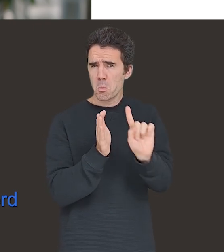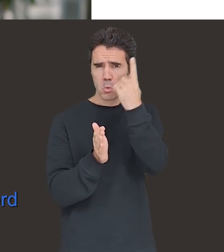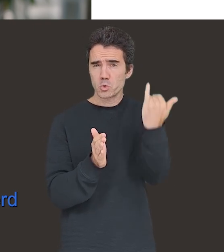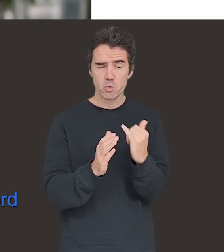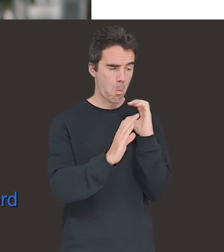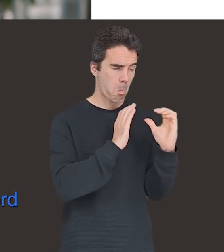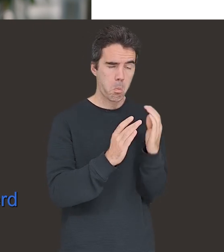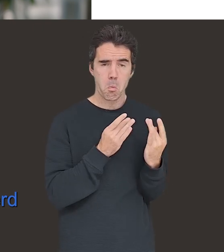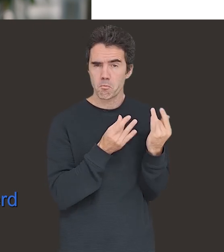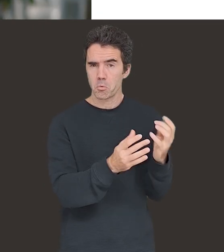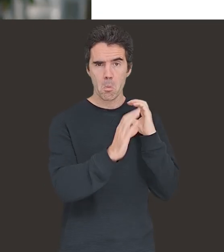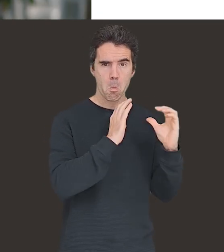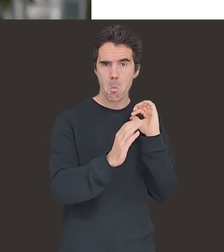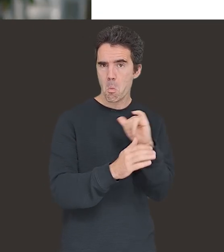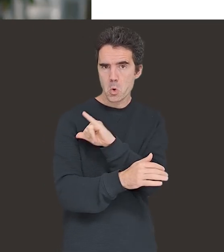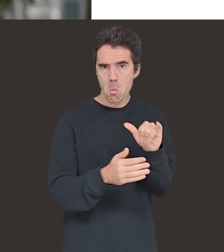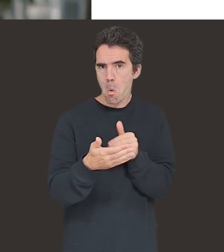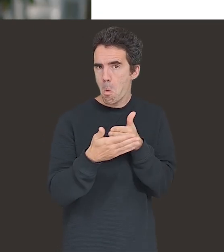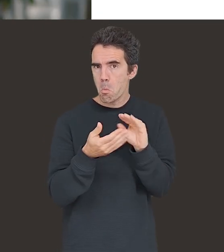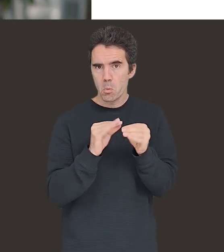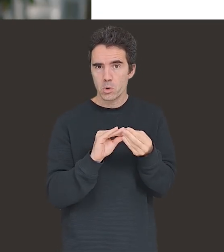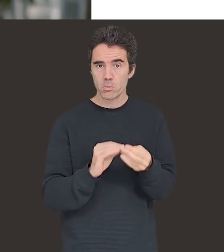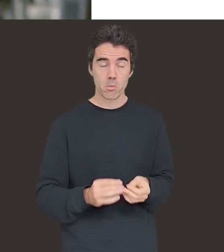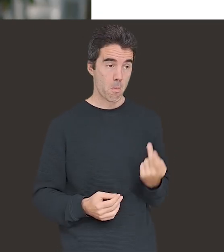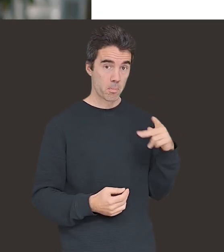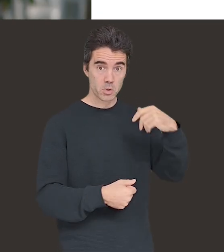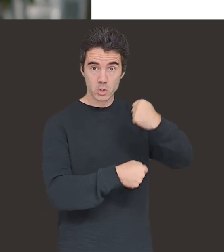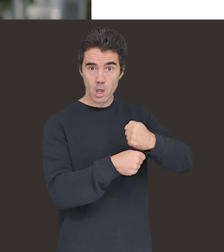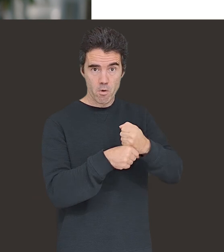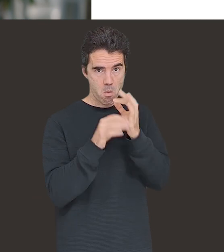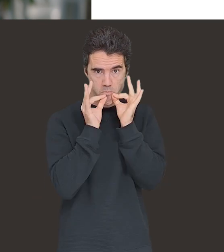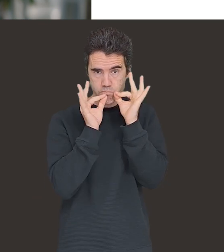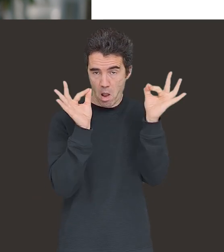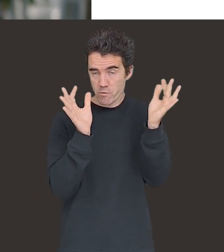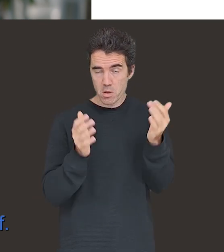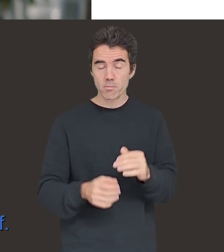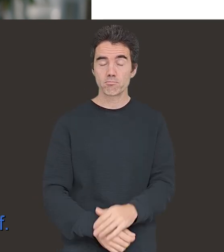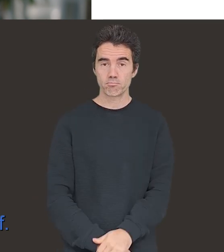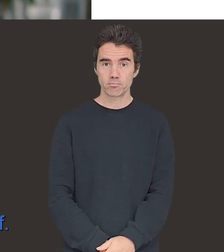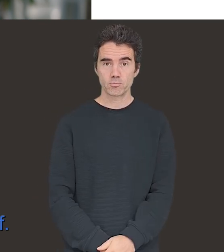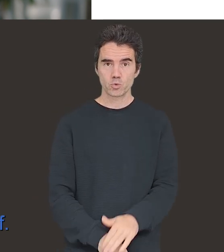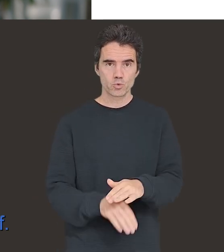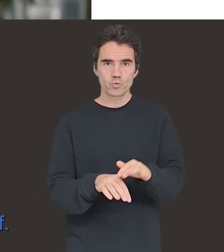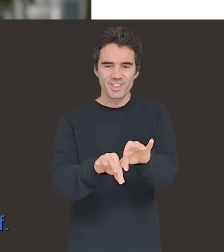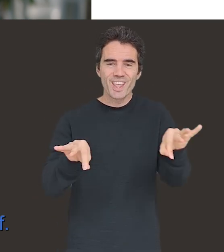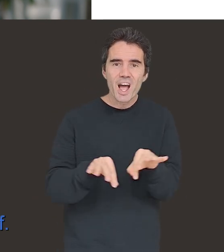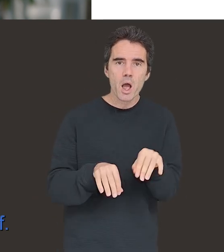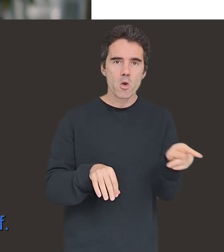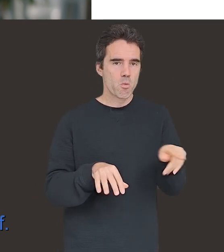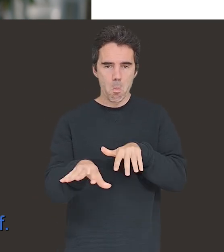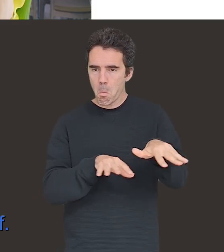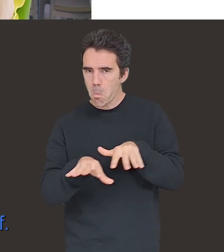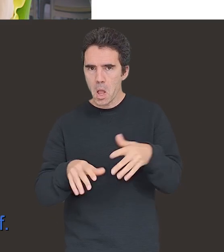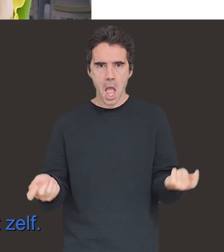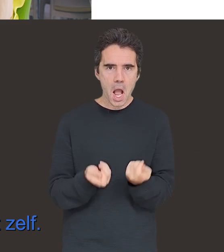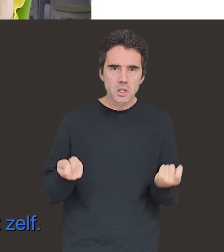n'a jamais eu de problèmes. Voilà. Pour moi, son travail, c'est impeccable. Voilà. Sur le champ, il est toujours super